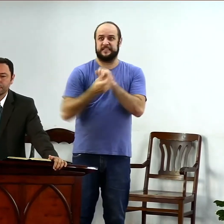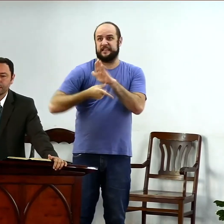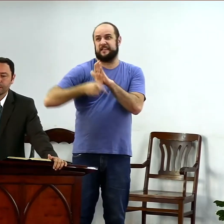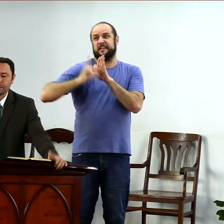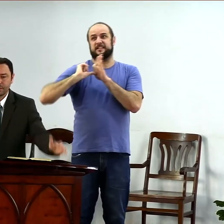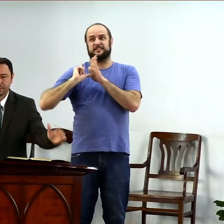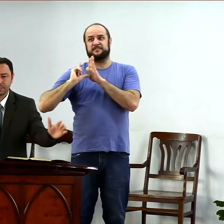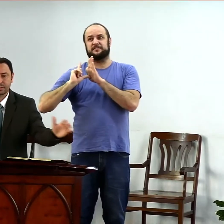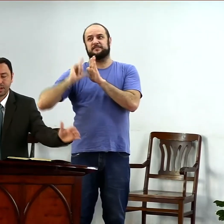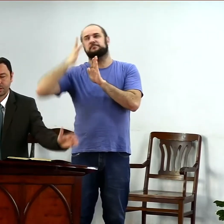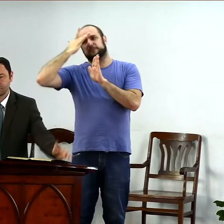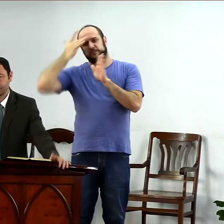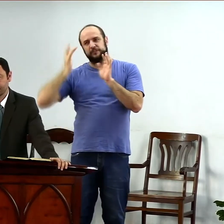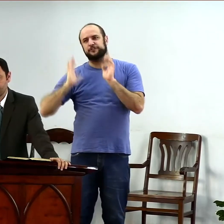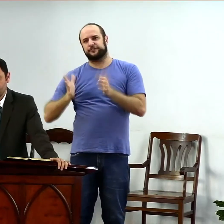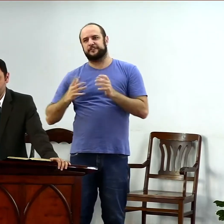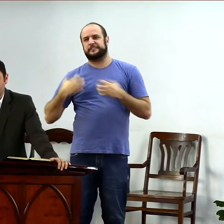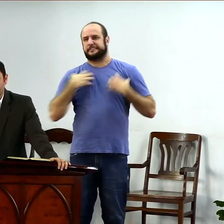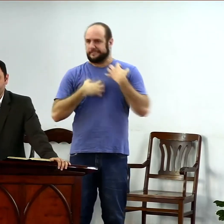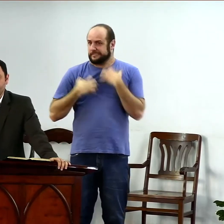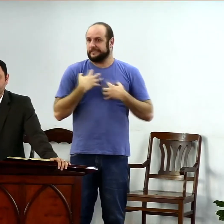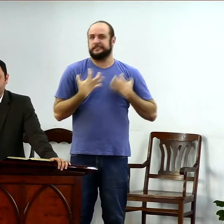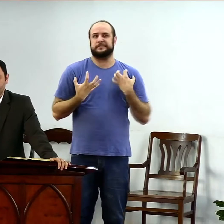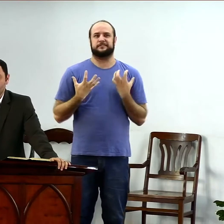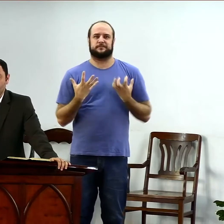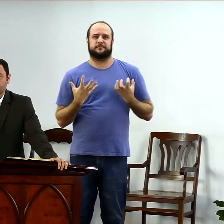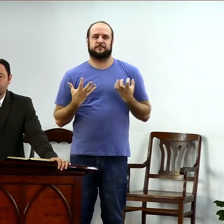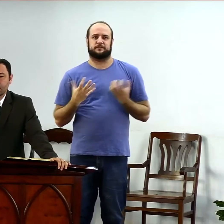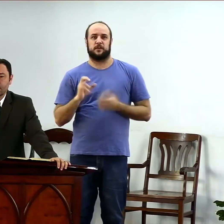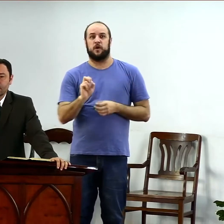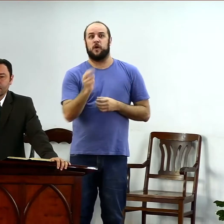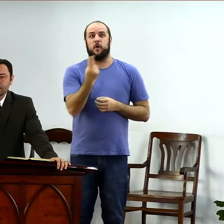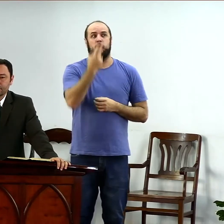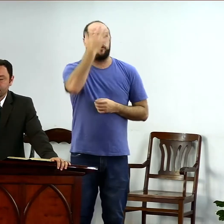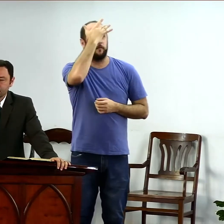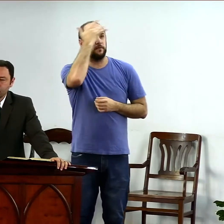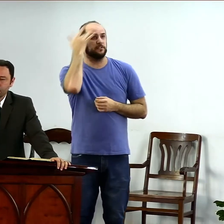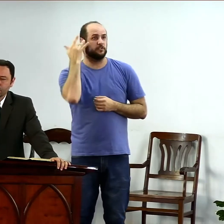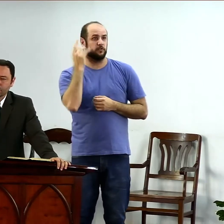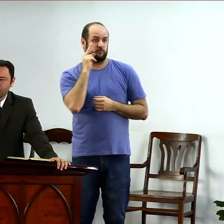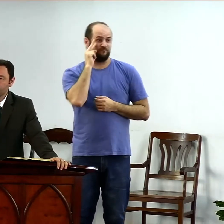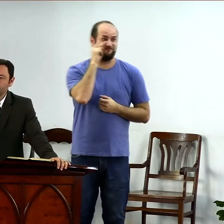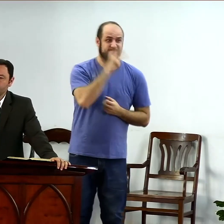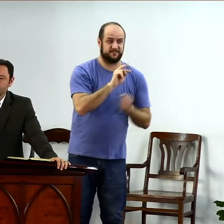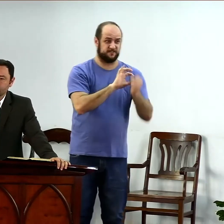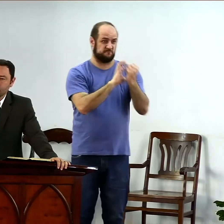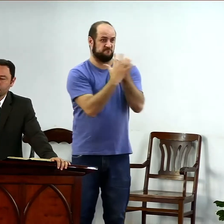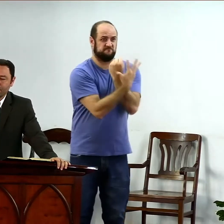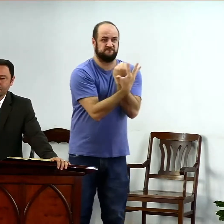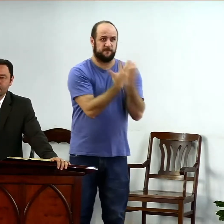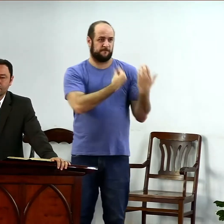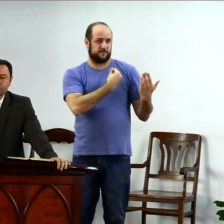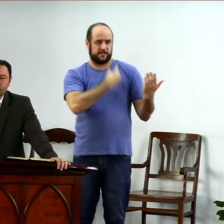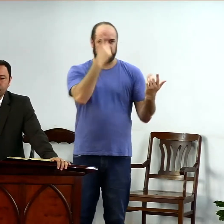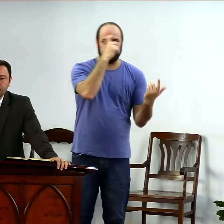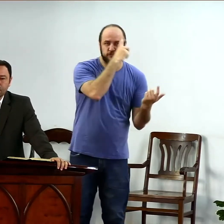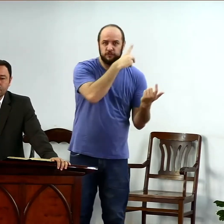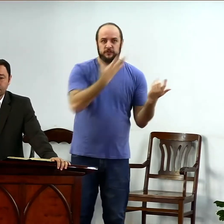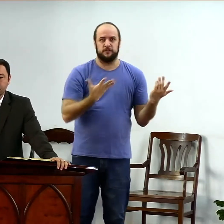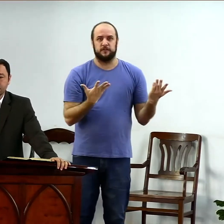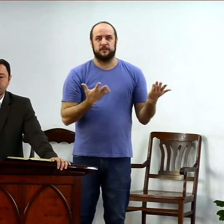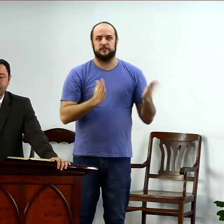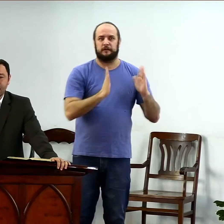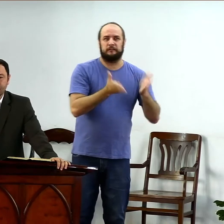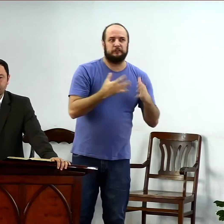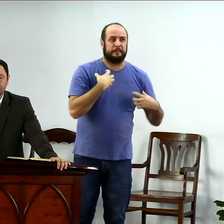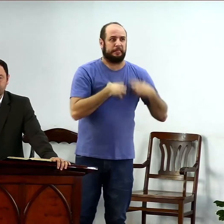já estavam nesse estágio, ou aqueles que por conta desse momento tão ruim que estamos passando,